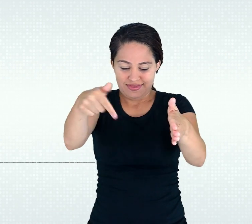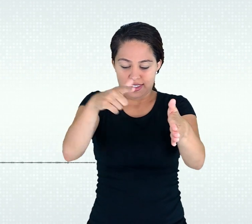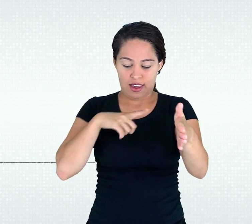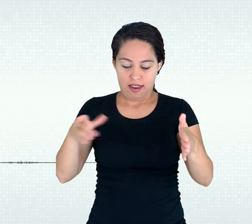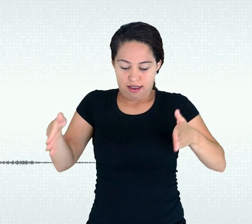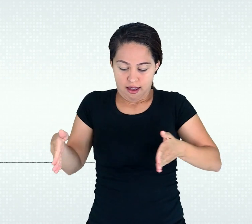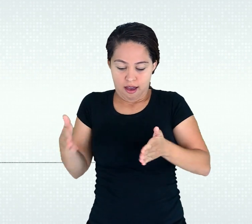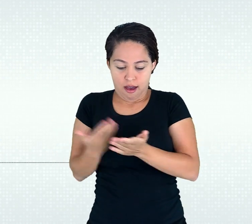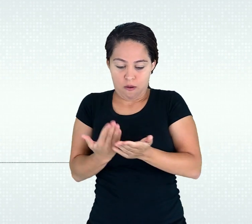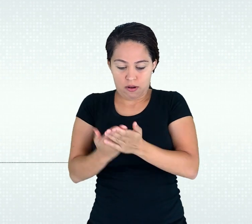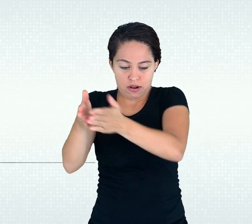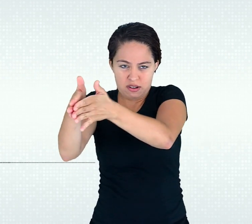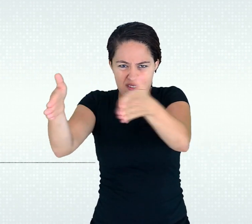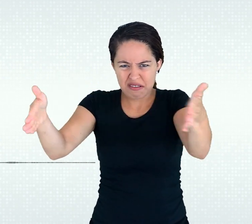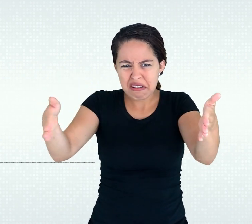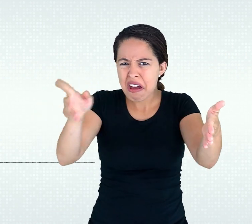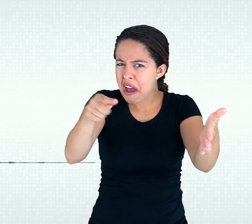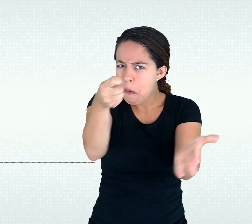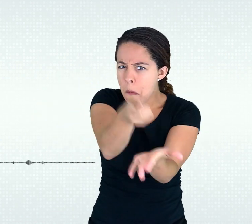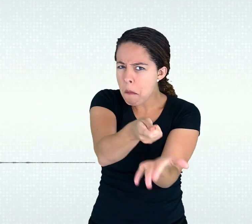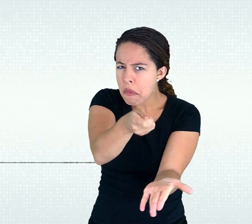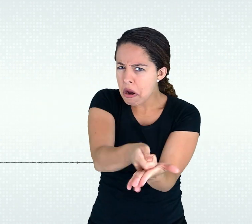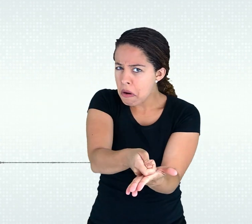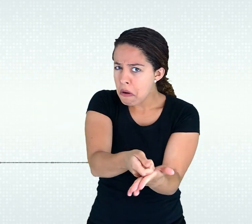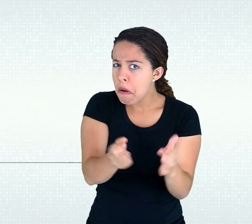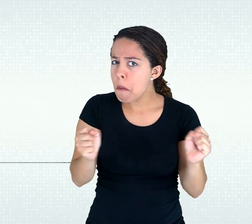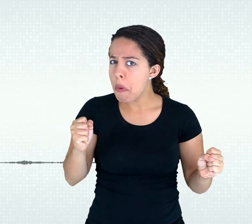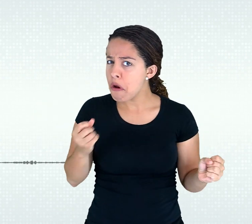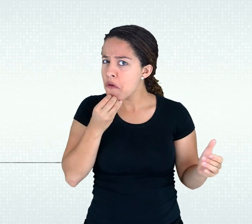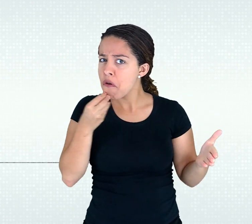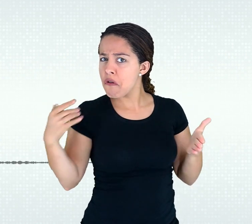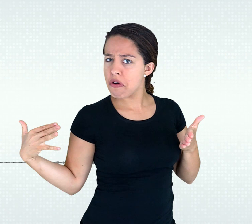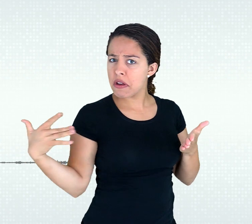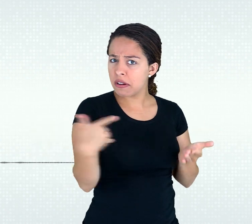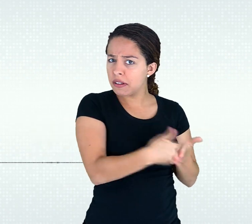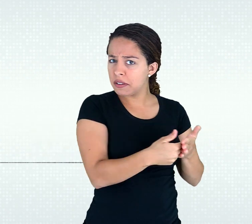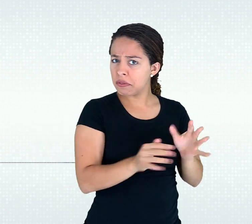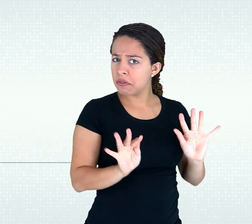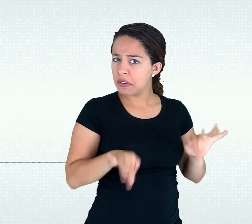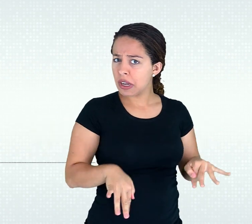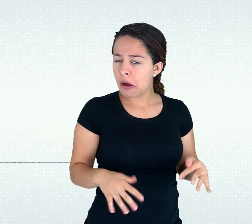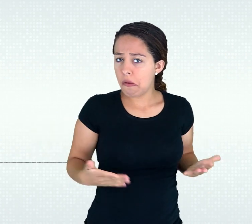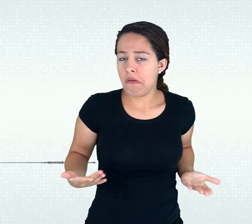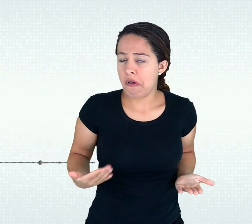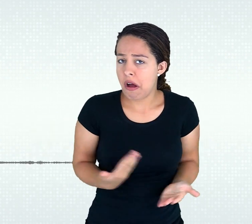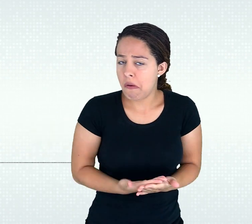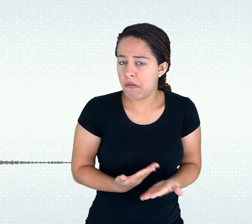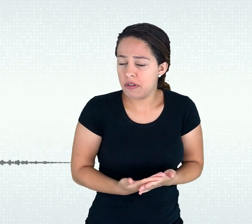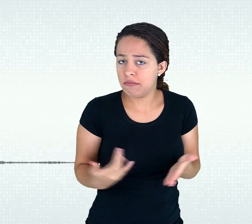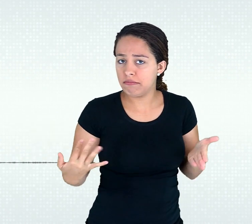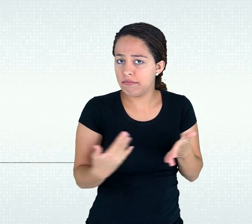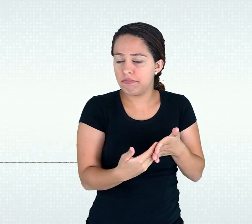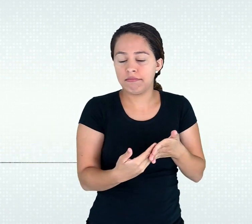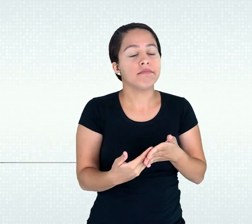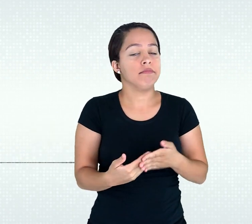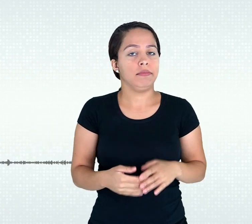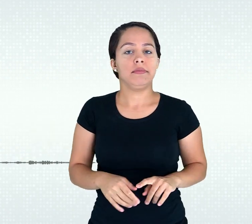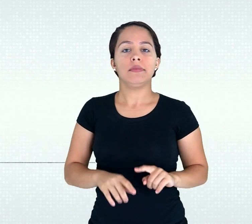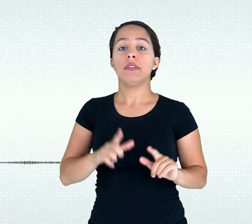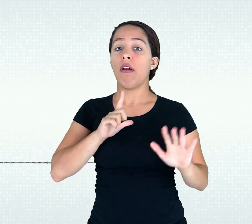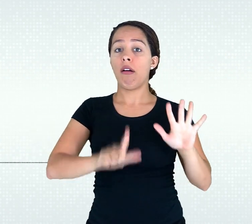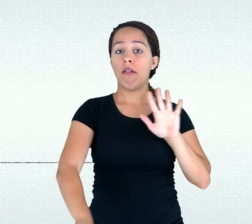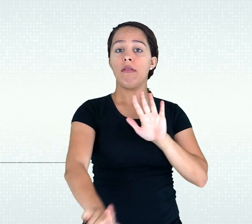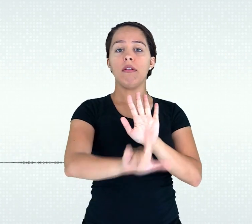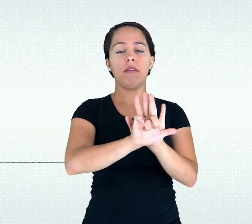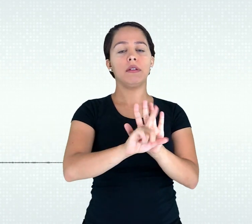recuperação paralela não pode ser no final dos períodos letivos em termos legais